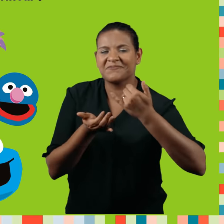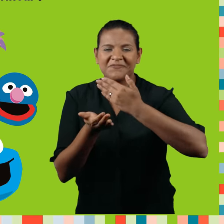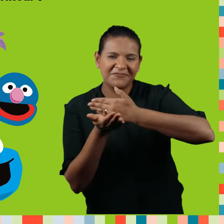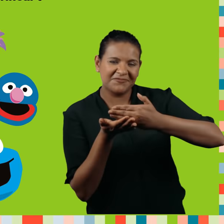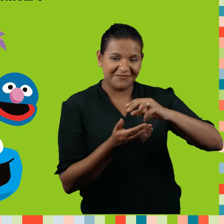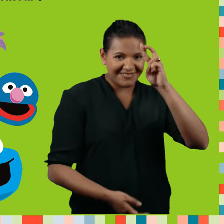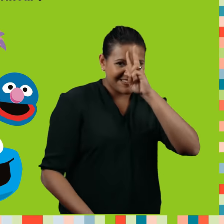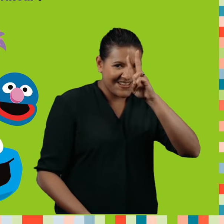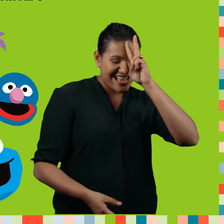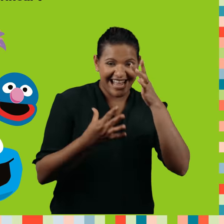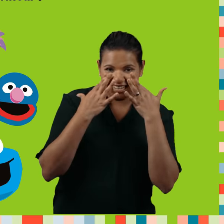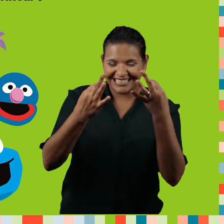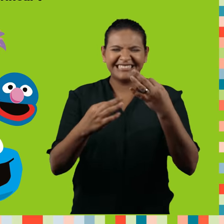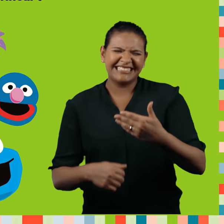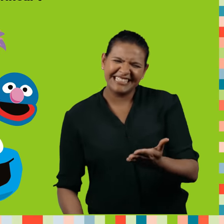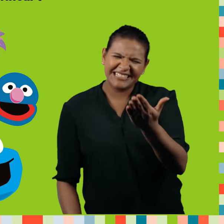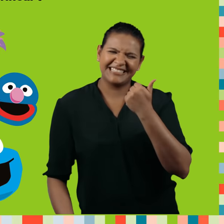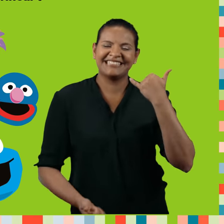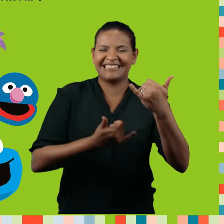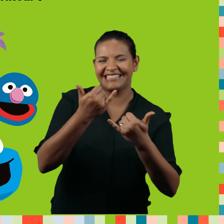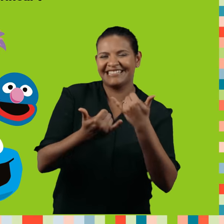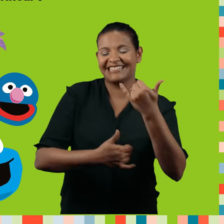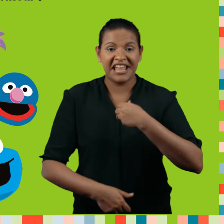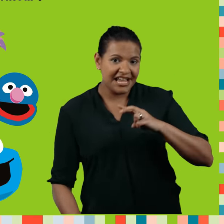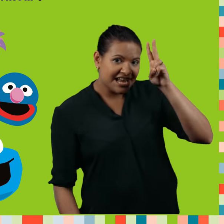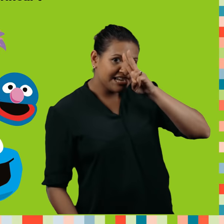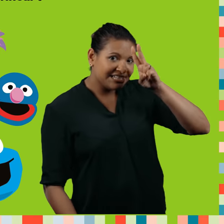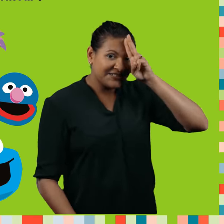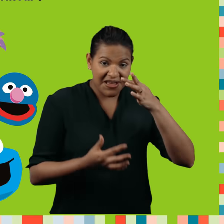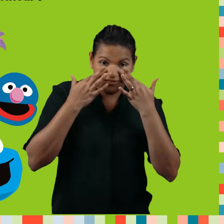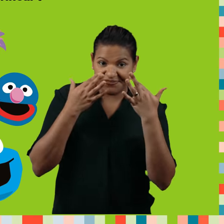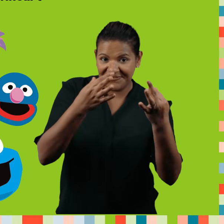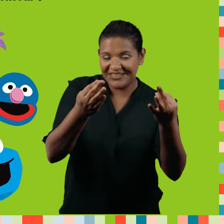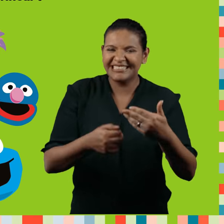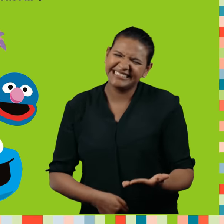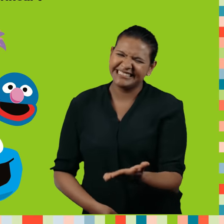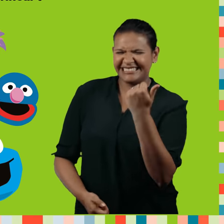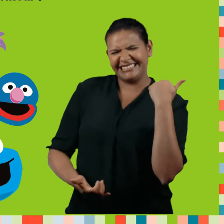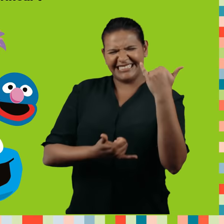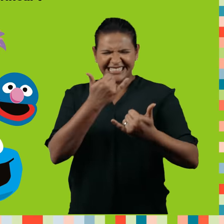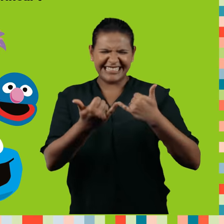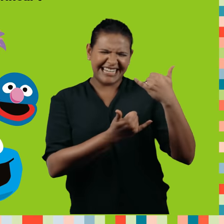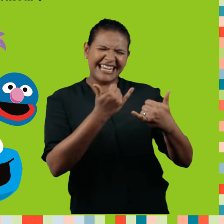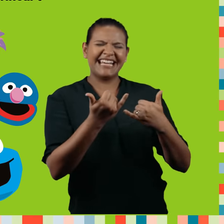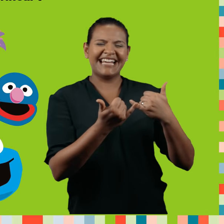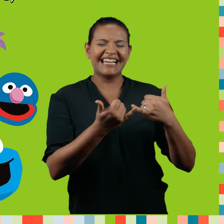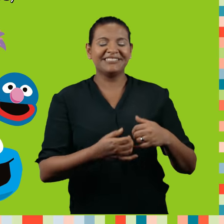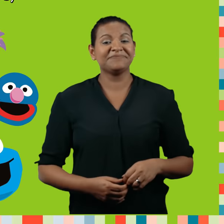começar, se liga nessa história e vamos brincar. Se liga nessa história e vamos